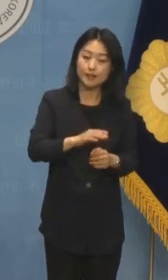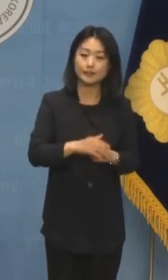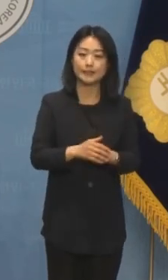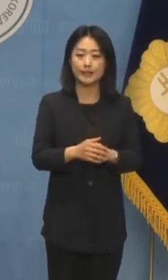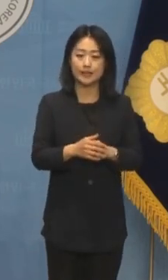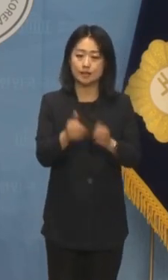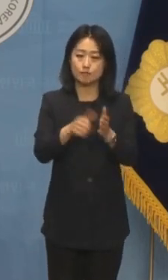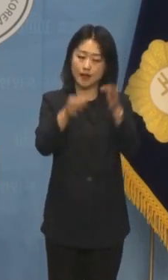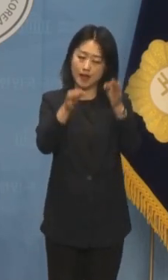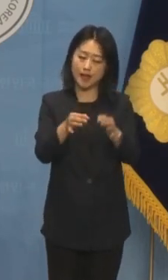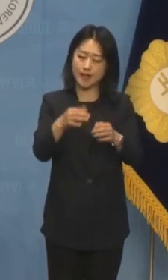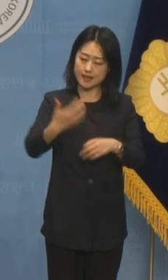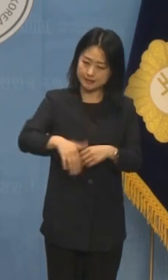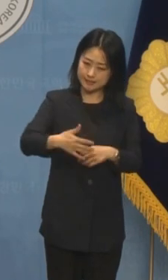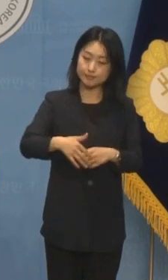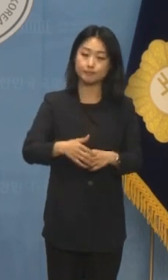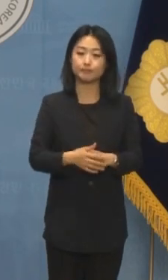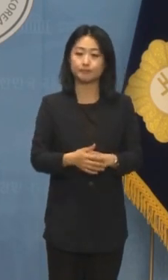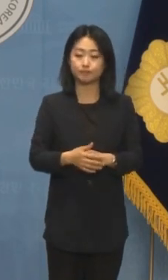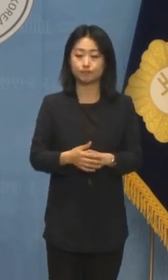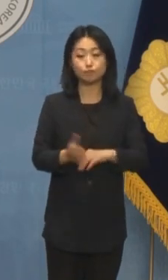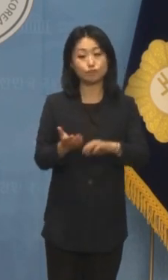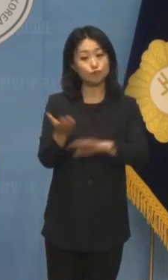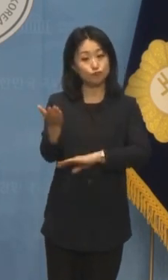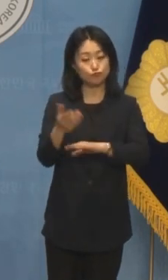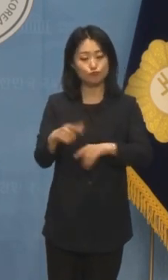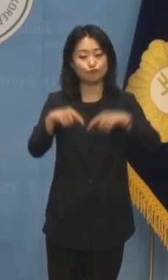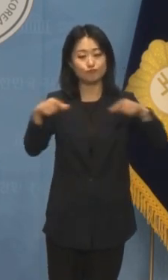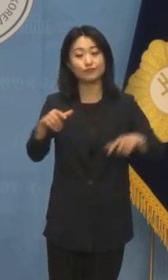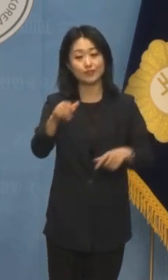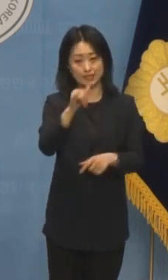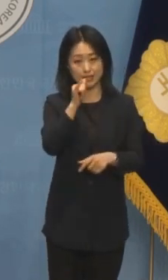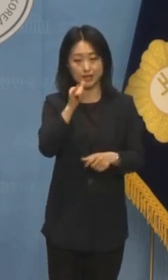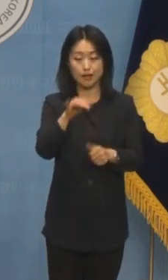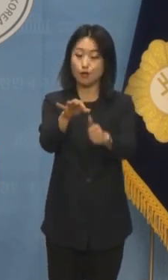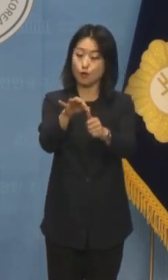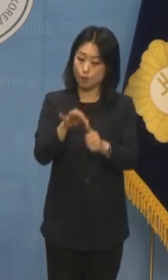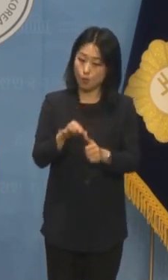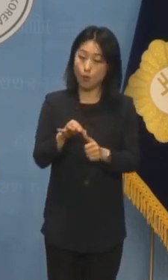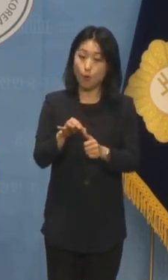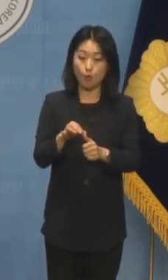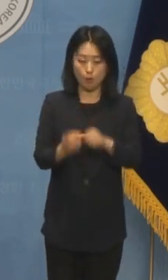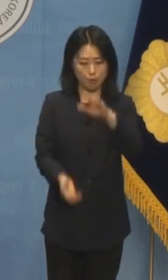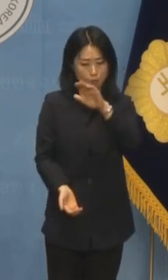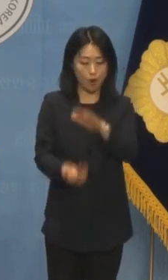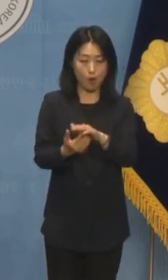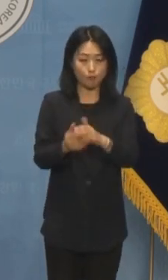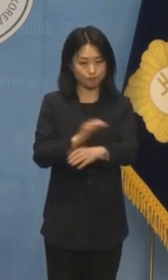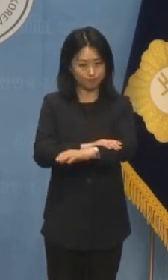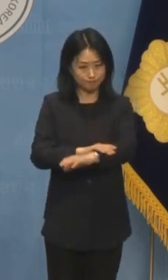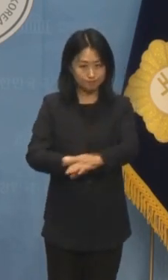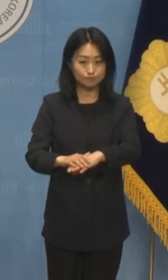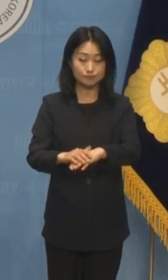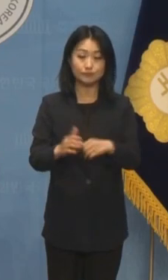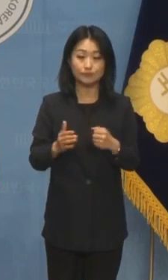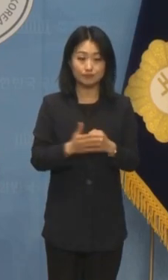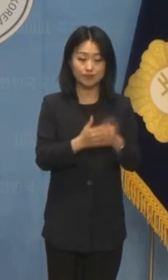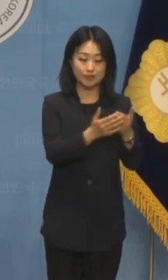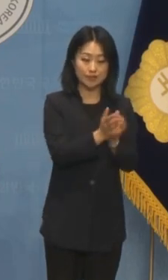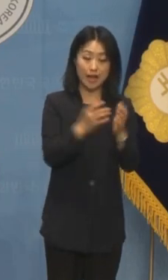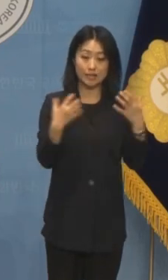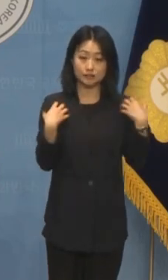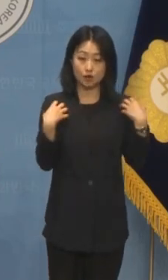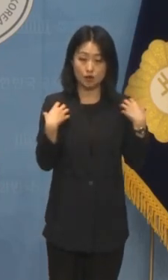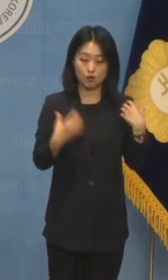다소 모자랐다. 수출이 큰 폭으로 증가하고 고용률 역시 최고치. 당정은 한 몸의